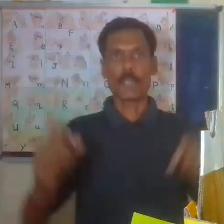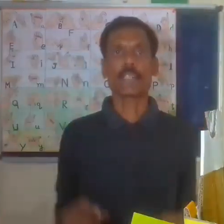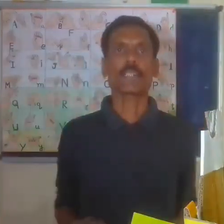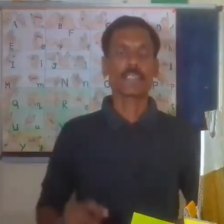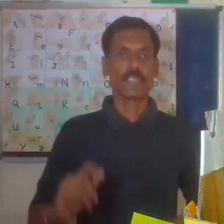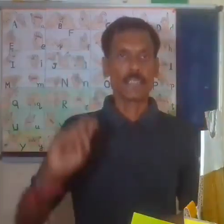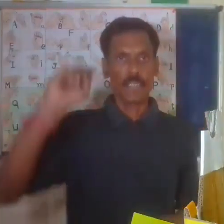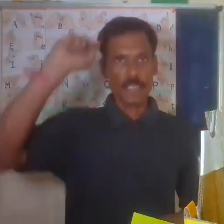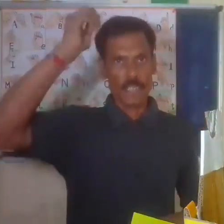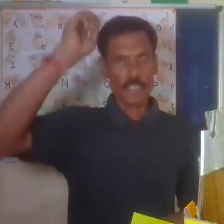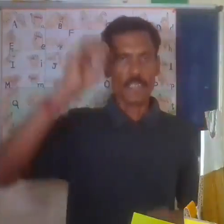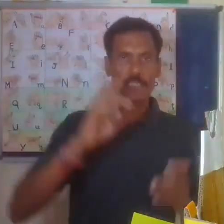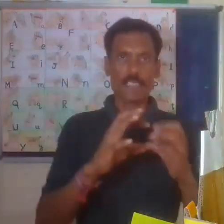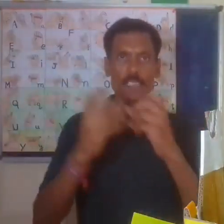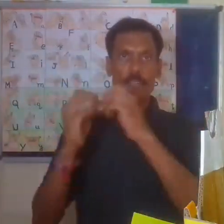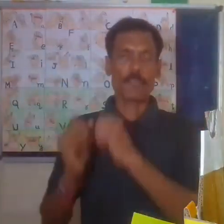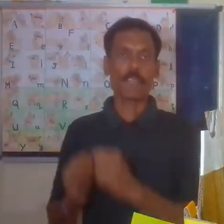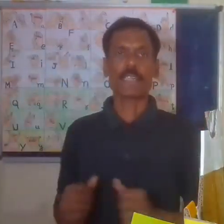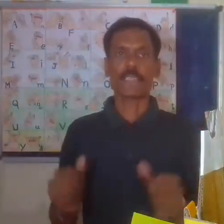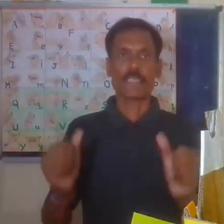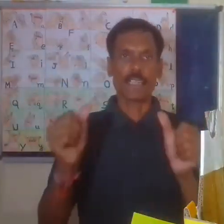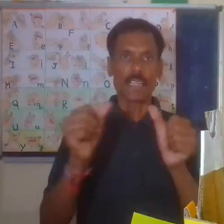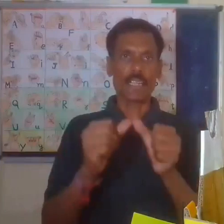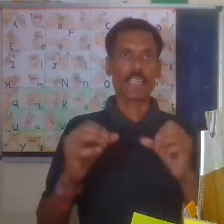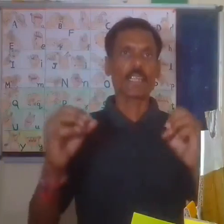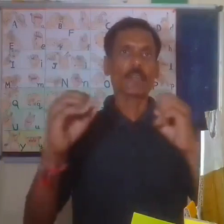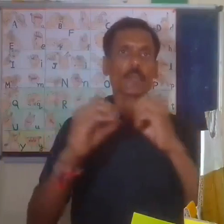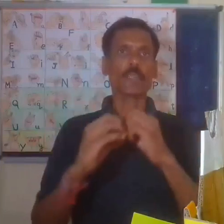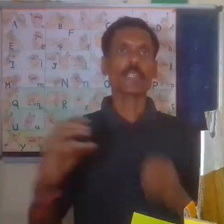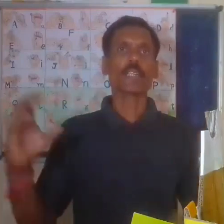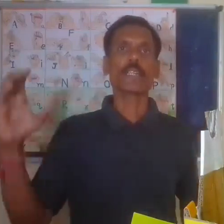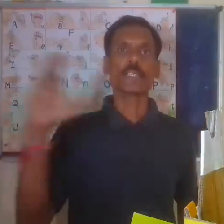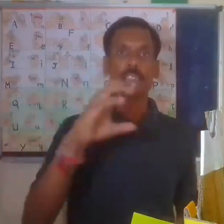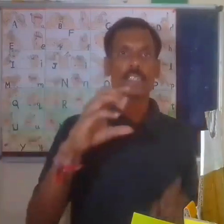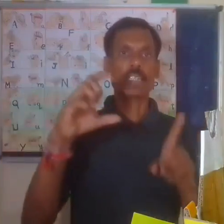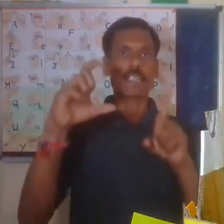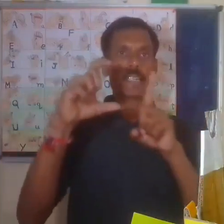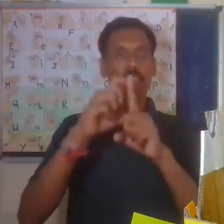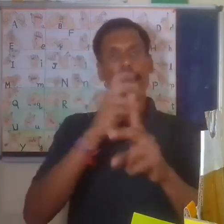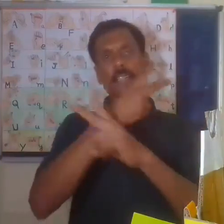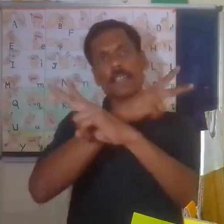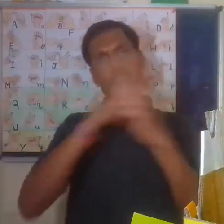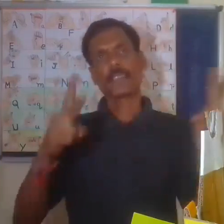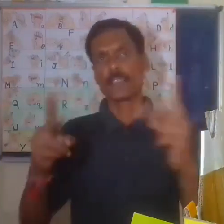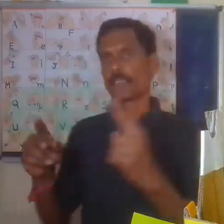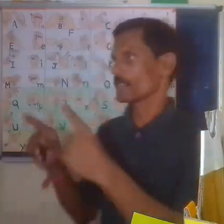topic English alphabet A, B, C, D,